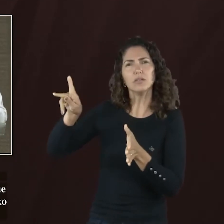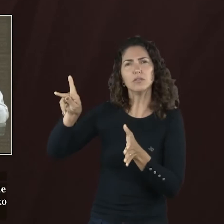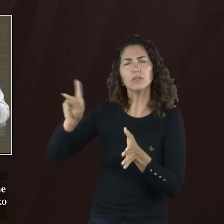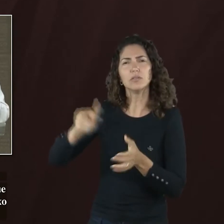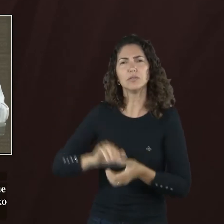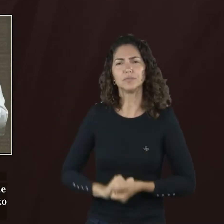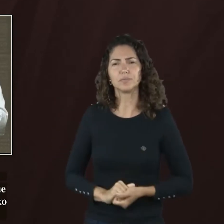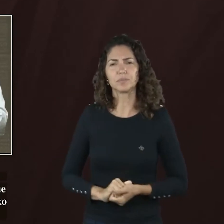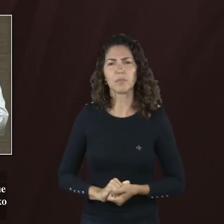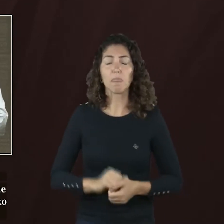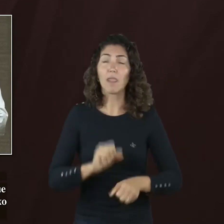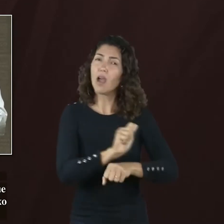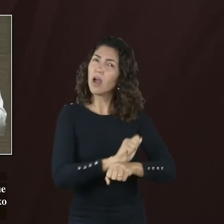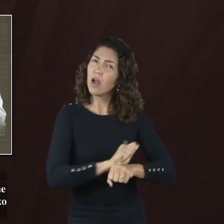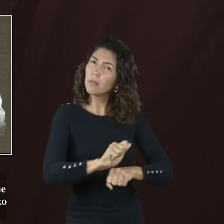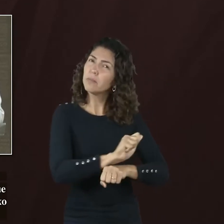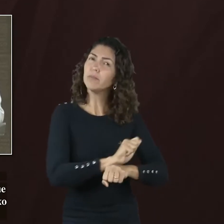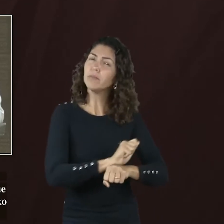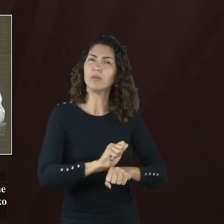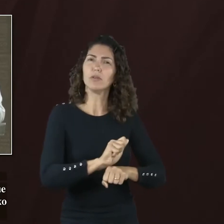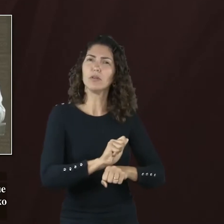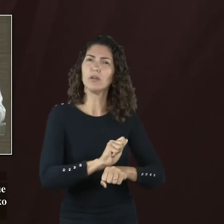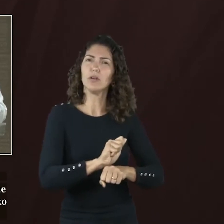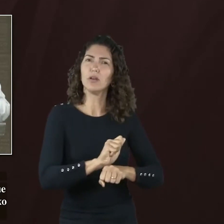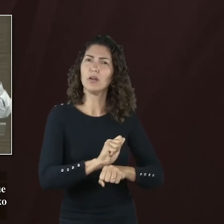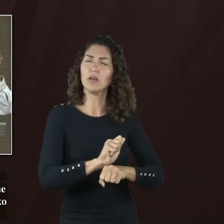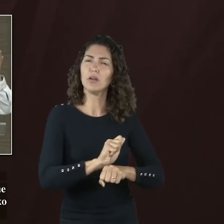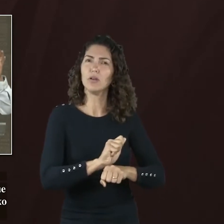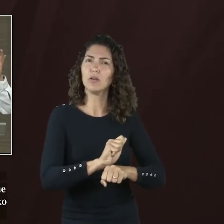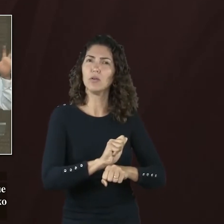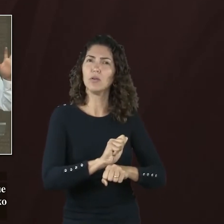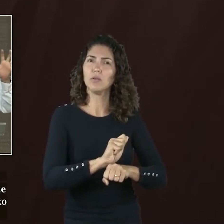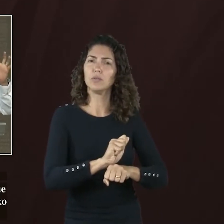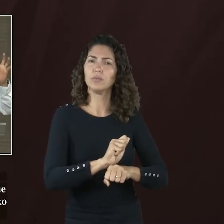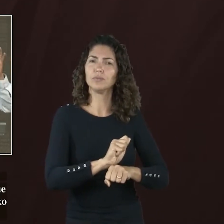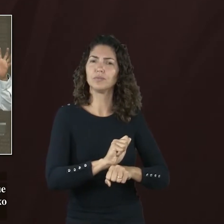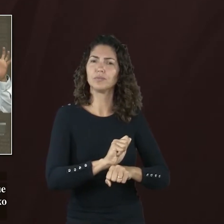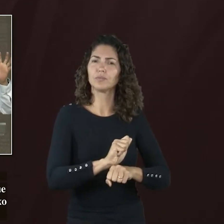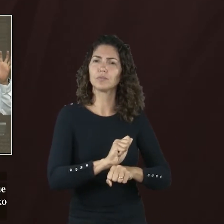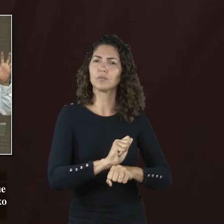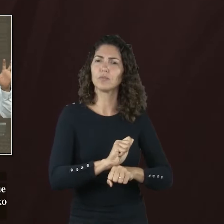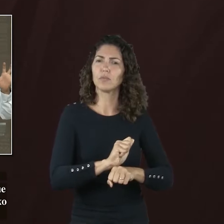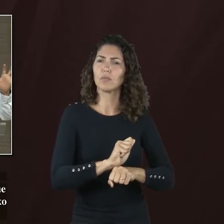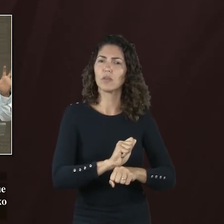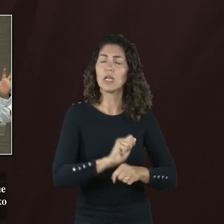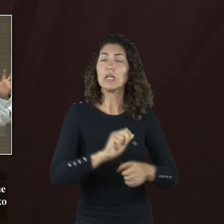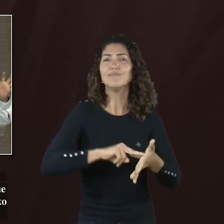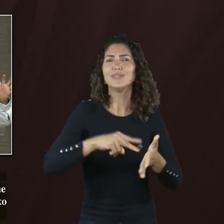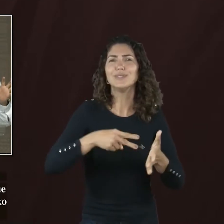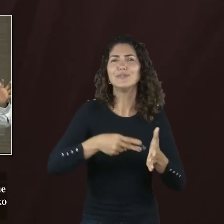né? Abraão aqui representa o Pai, Deus o Pai.